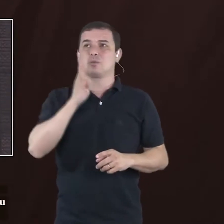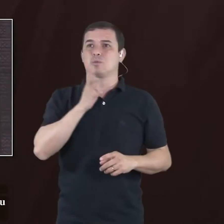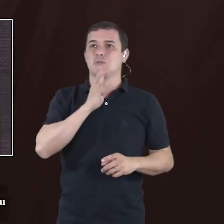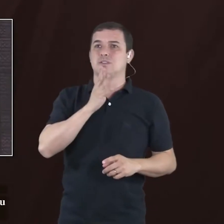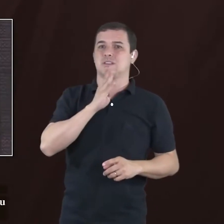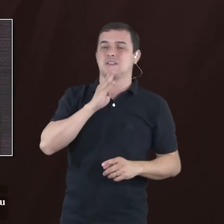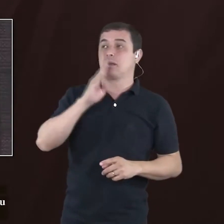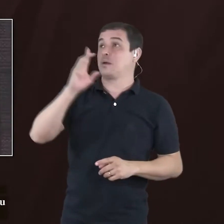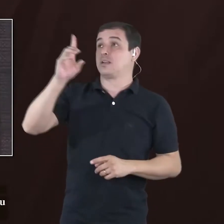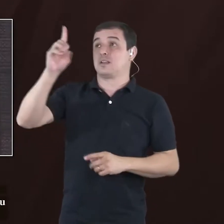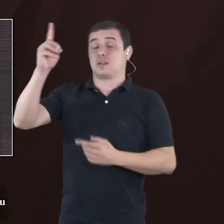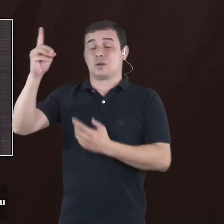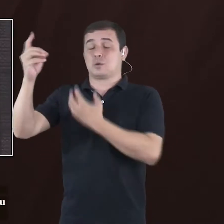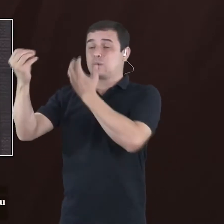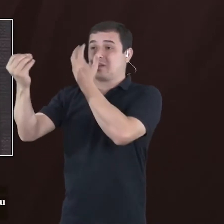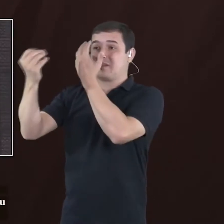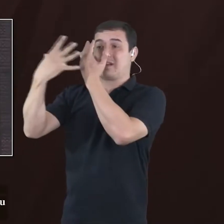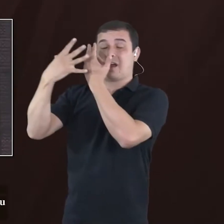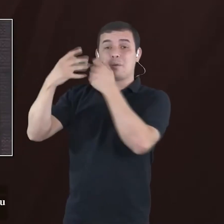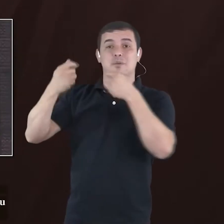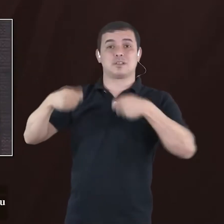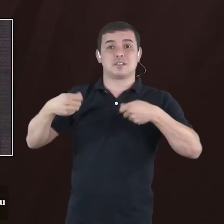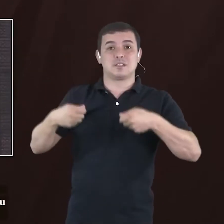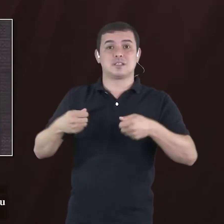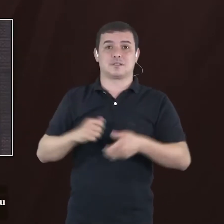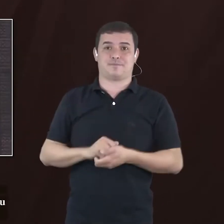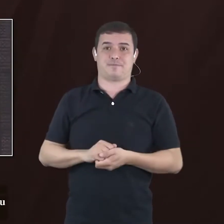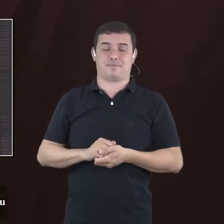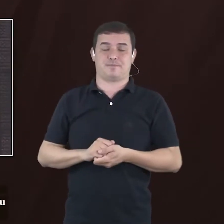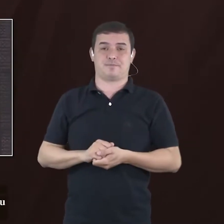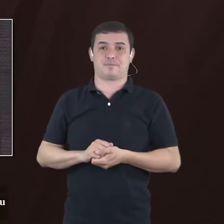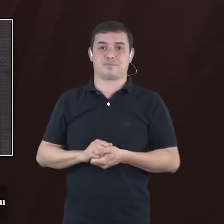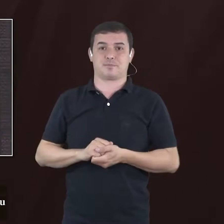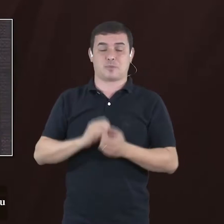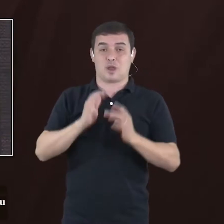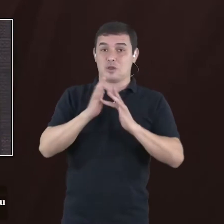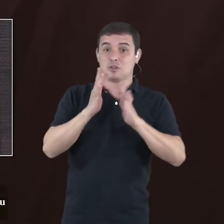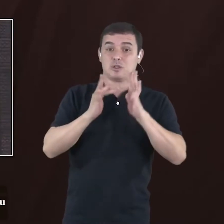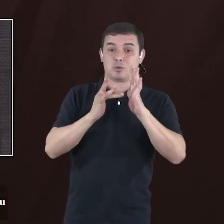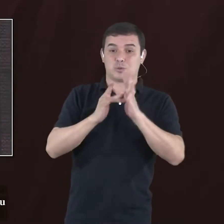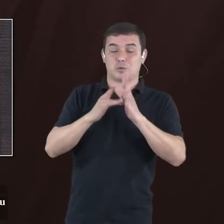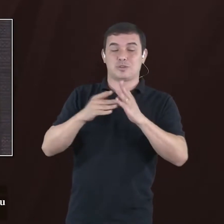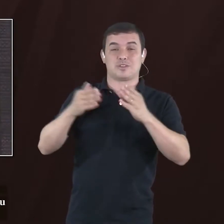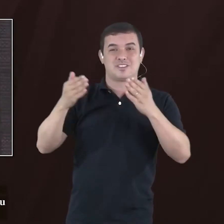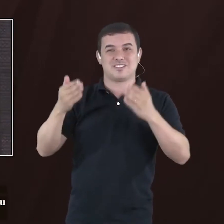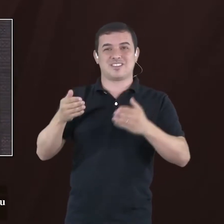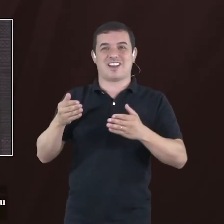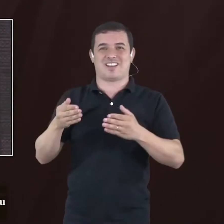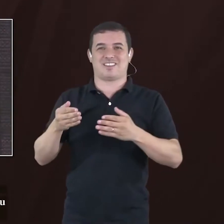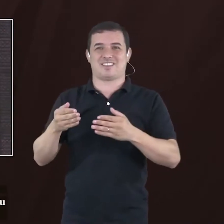não revelar, você nunca vai conhecer. Graças a Deus, Jesus revelou esse